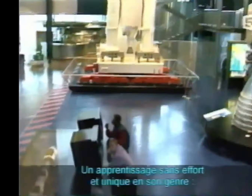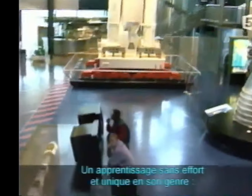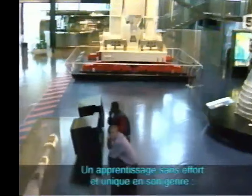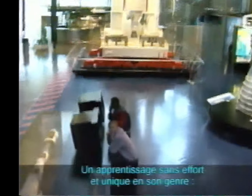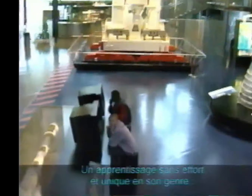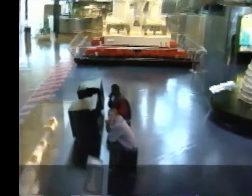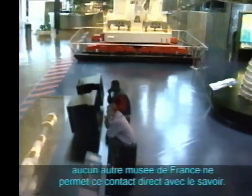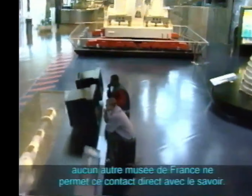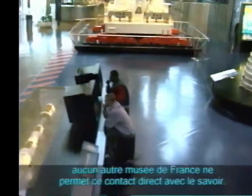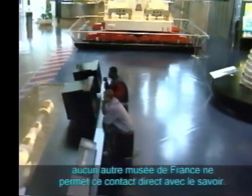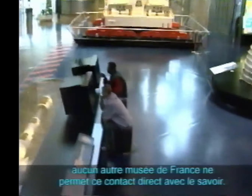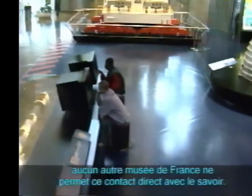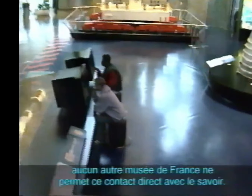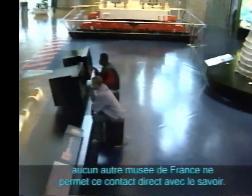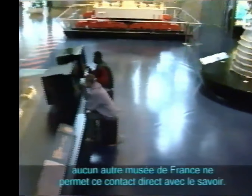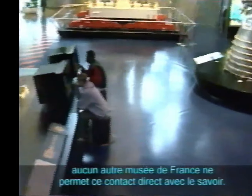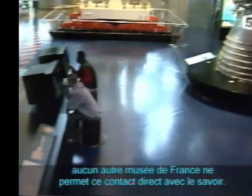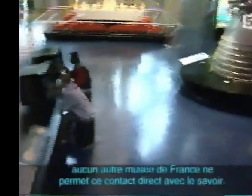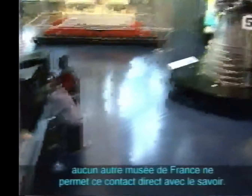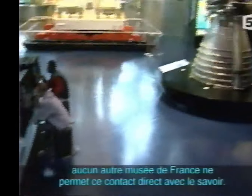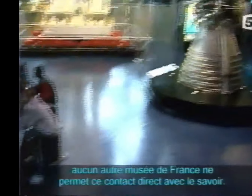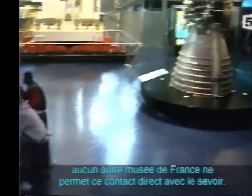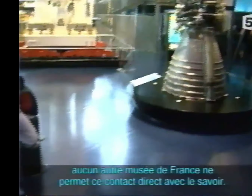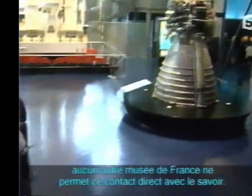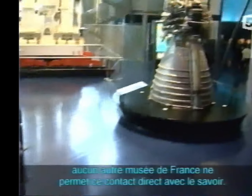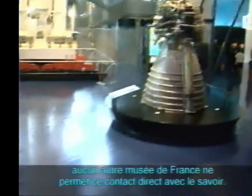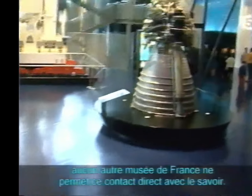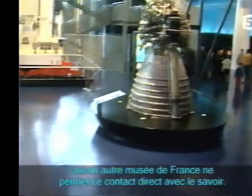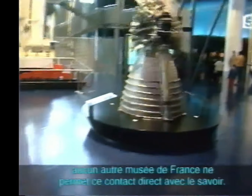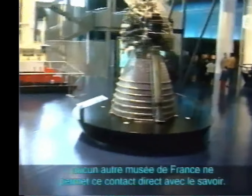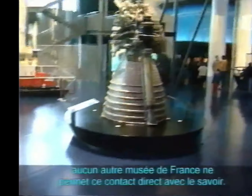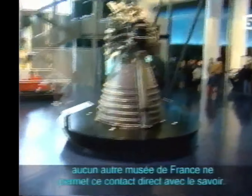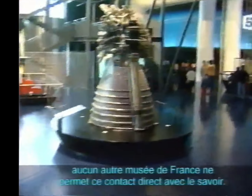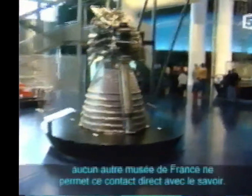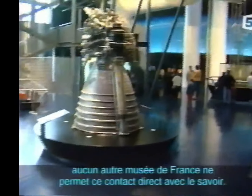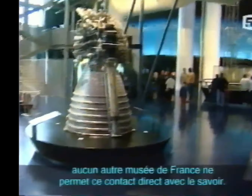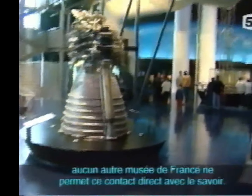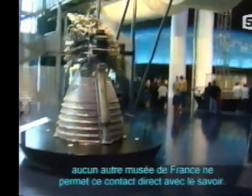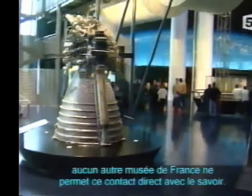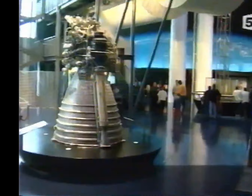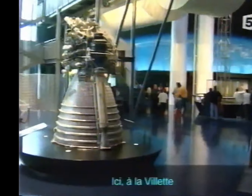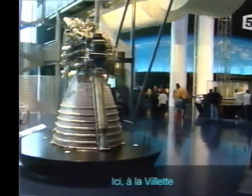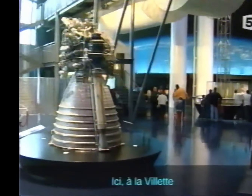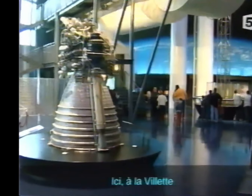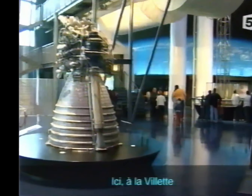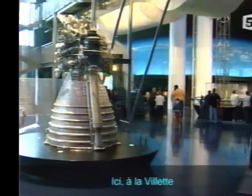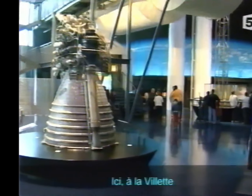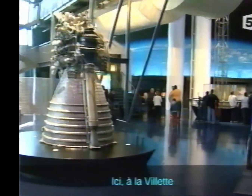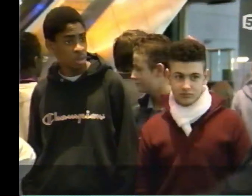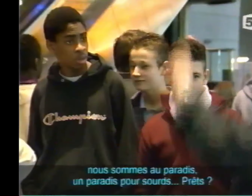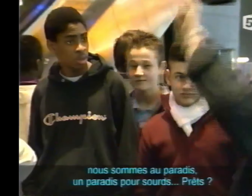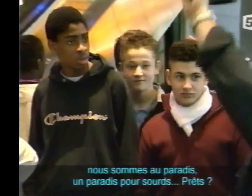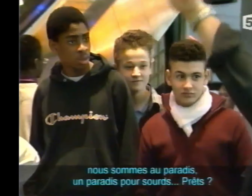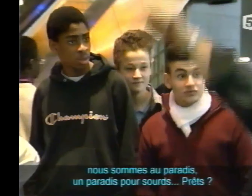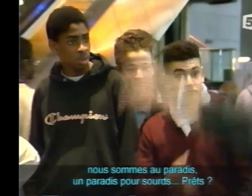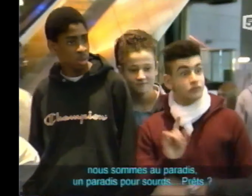genre. Car aucun autre musée de France ne permet un contact aussi direct avec le savoir. Ici à la Villette, nous sommes au paradis,